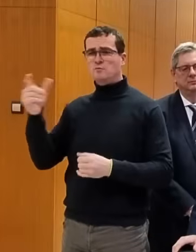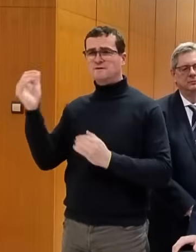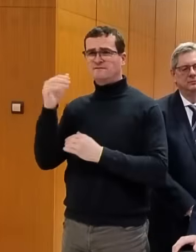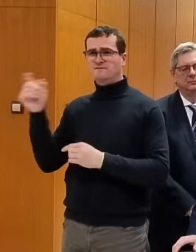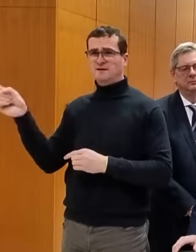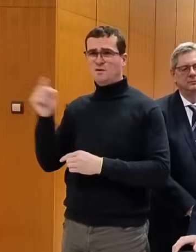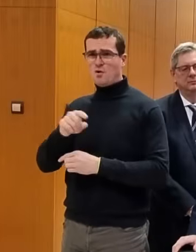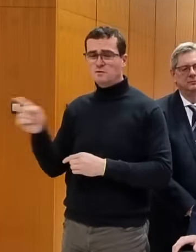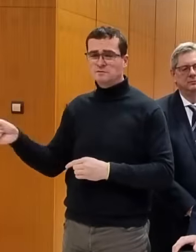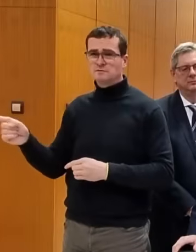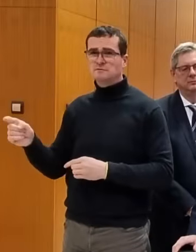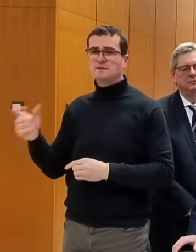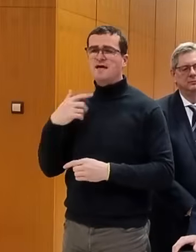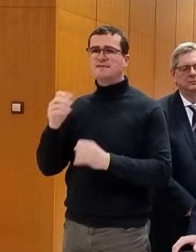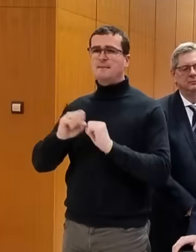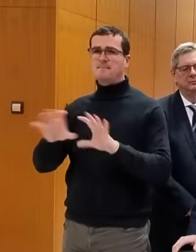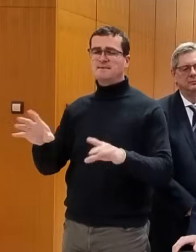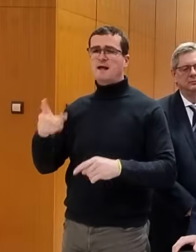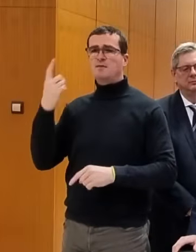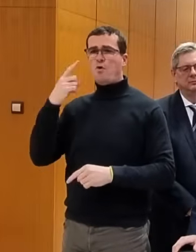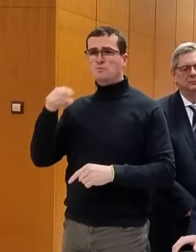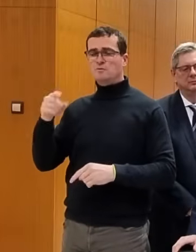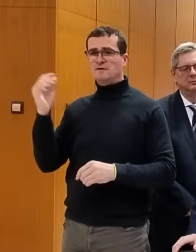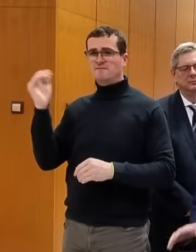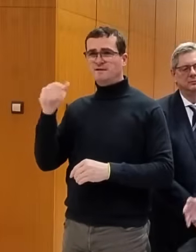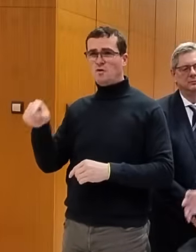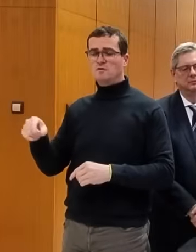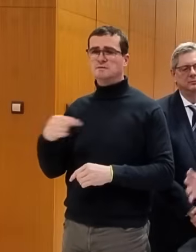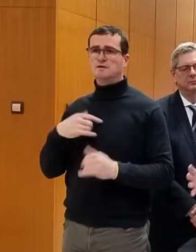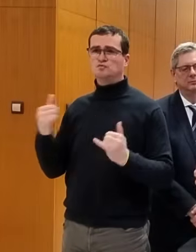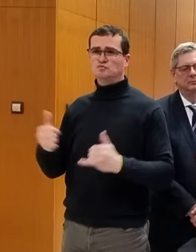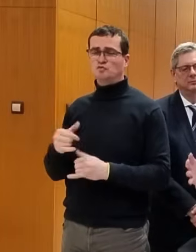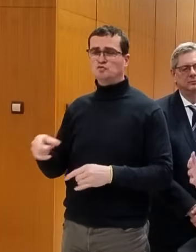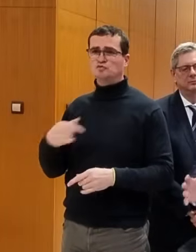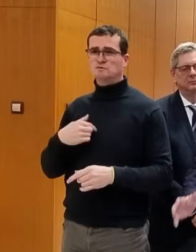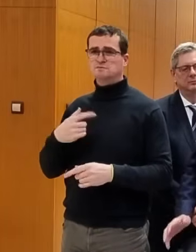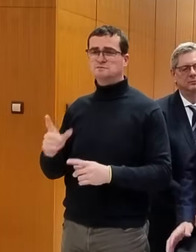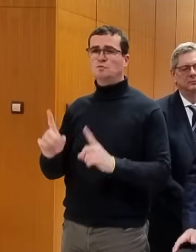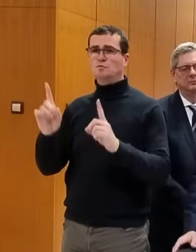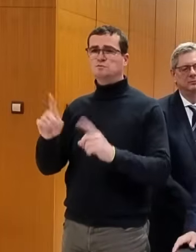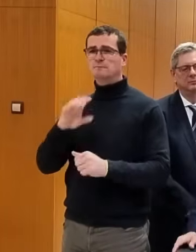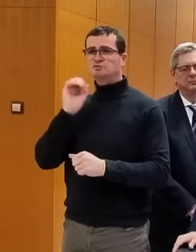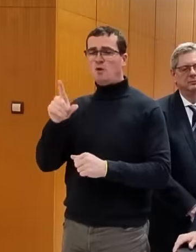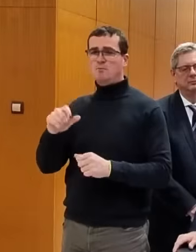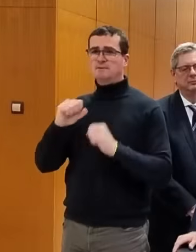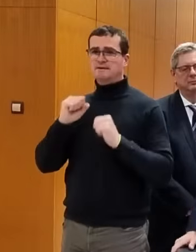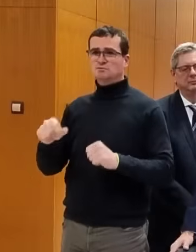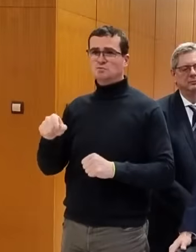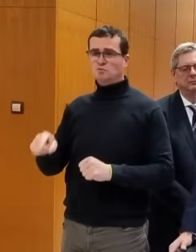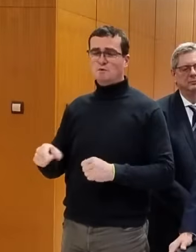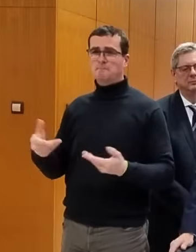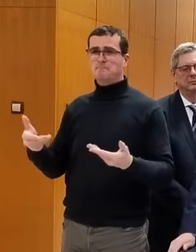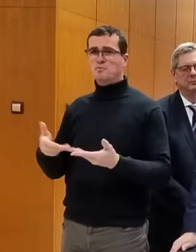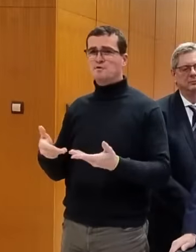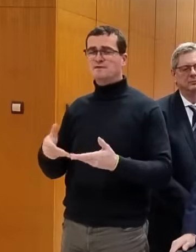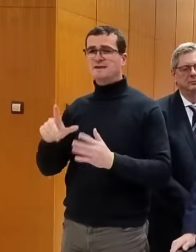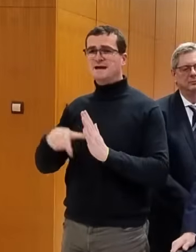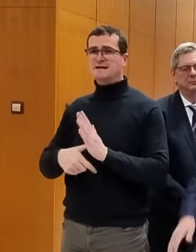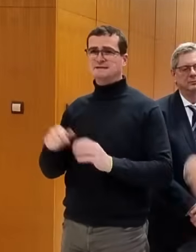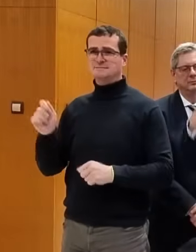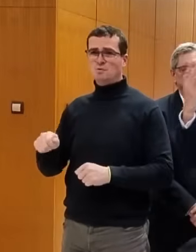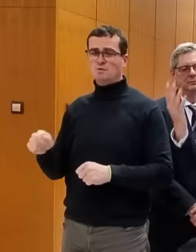výkony, a nie mediálne, ale odborné výkony, teda ten fakt, ktorý je ustáť žalobu pred súdom, pri porovnaní medzi